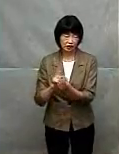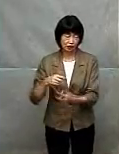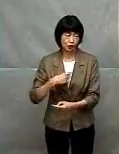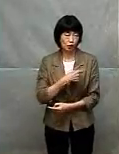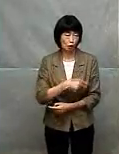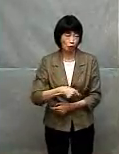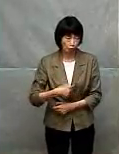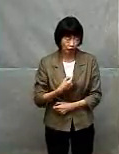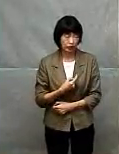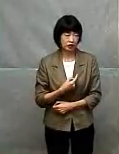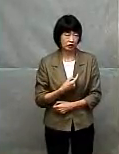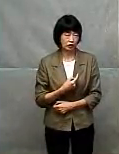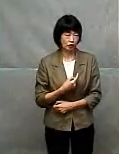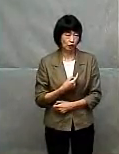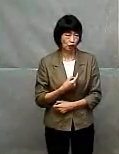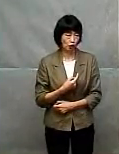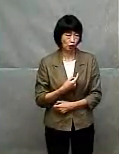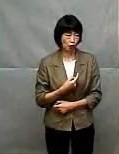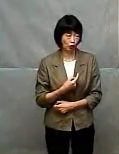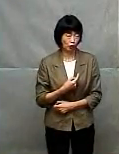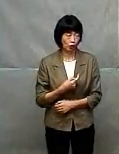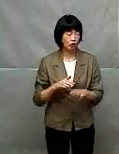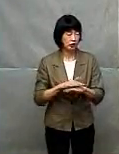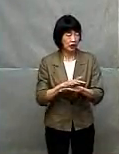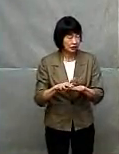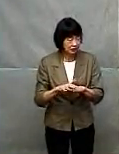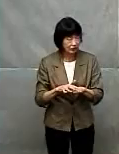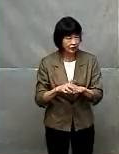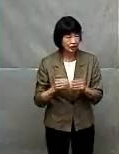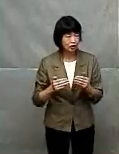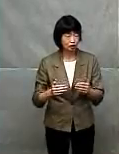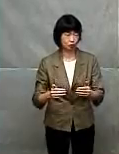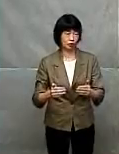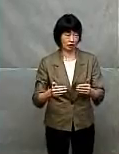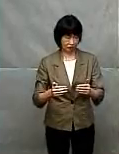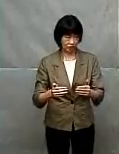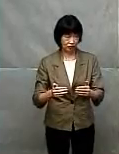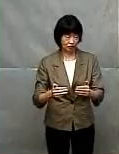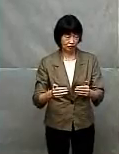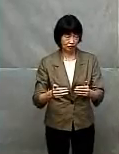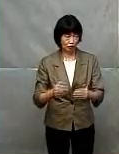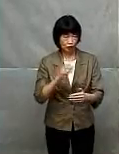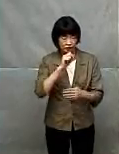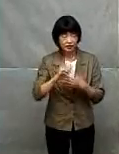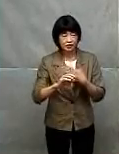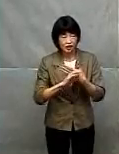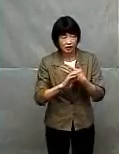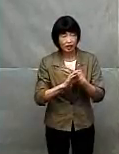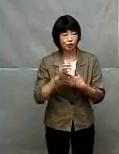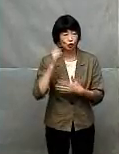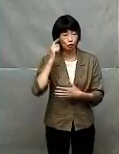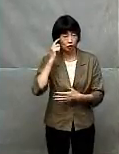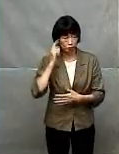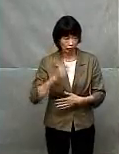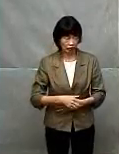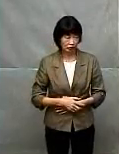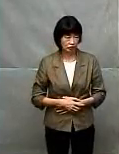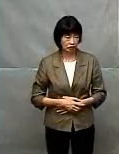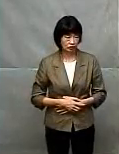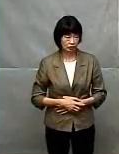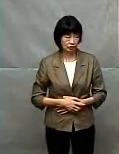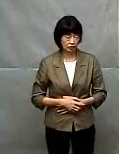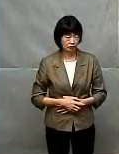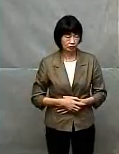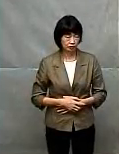ね、もっと深くしていただくというような、いい例かなというふうに思っております。体